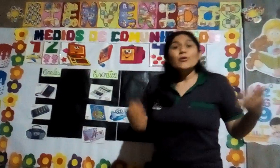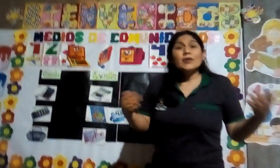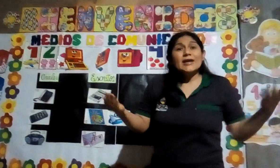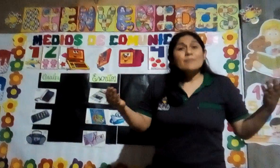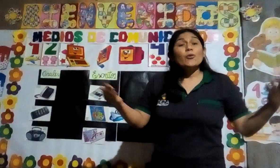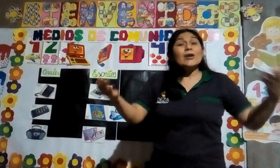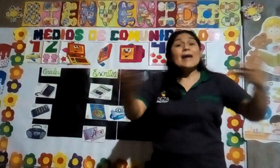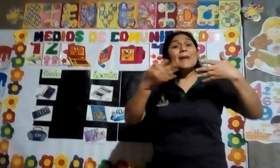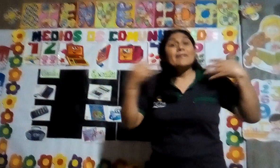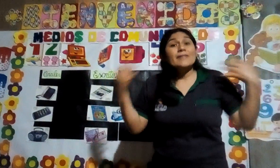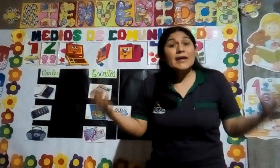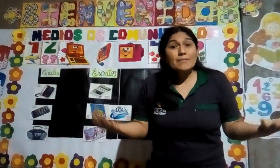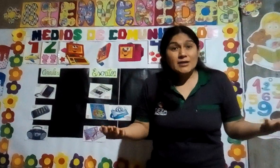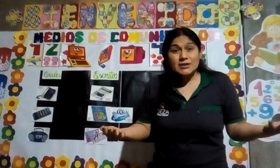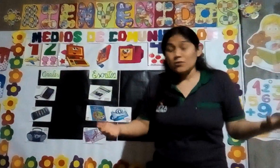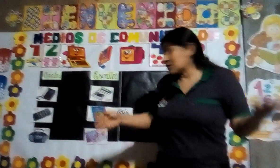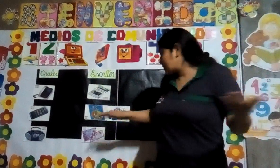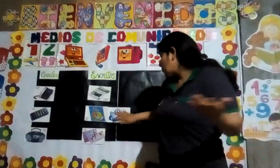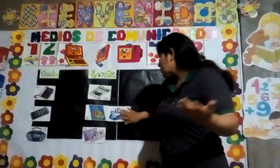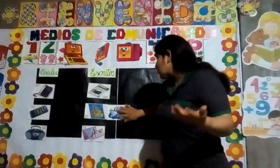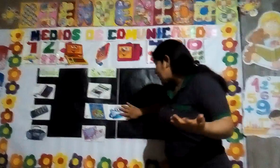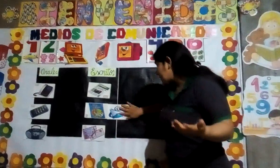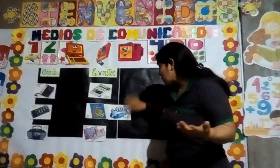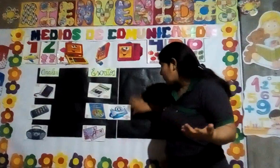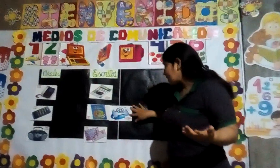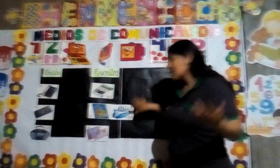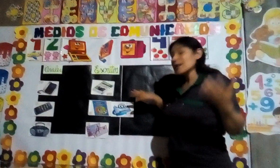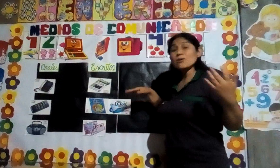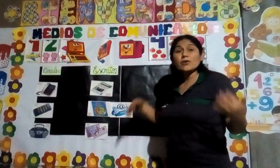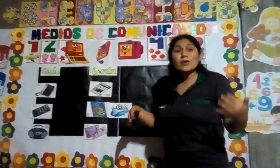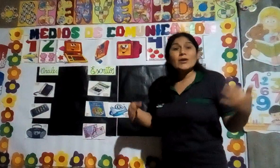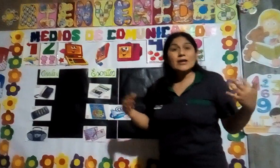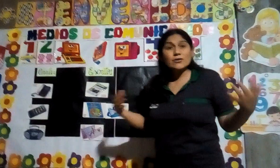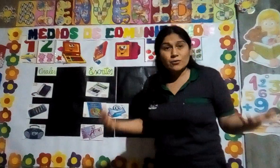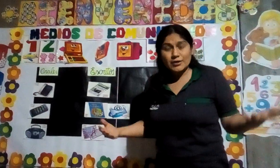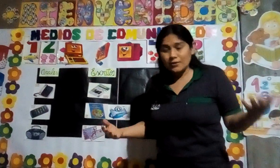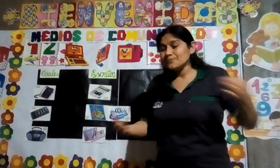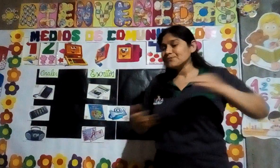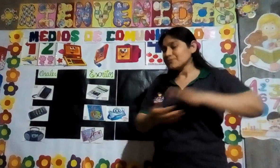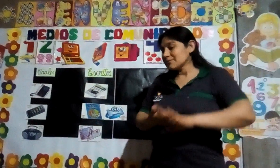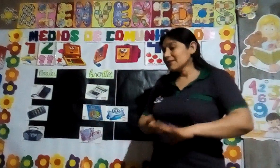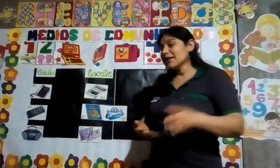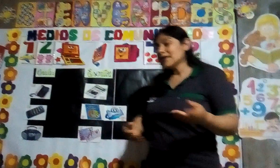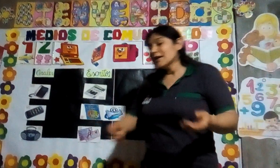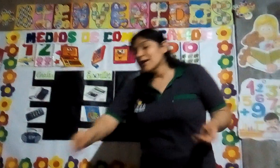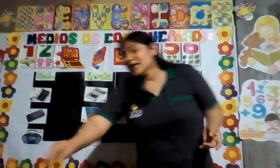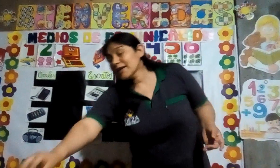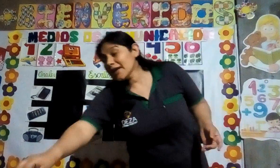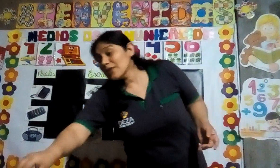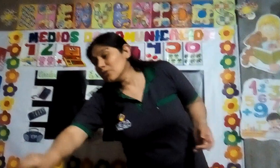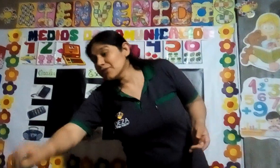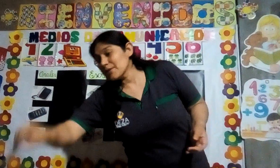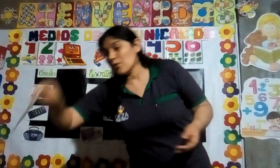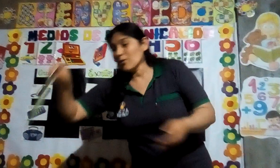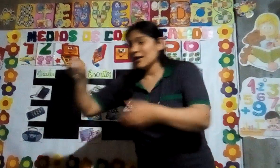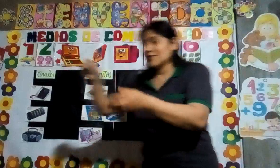Porque por la pandemia, chicos, estamos utilizando más el correo electrónico. Y el último, el